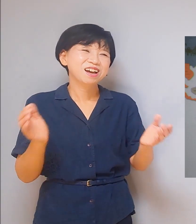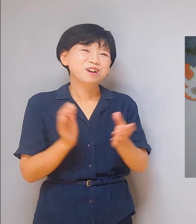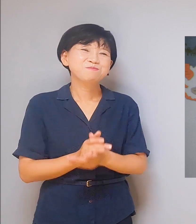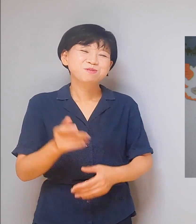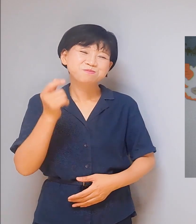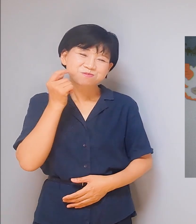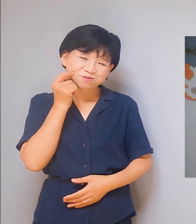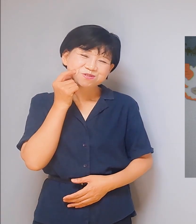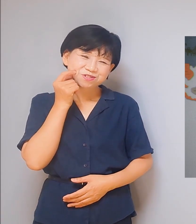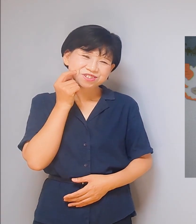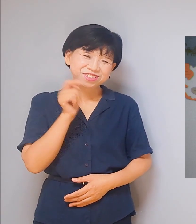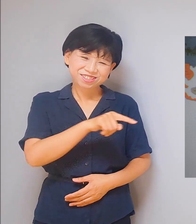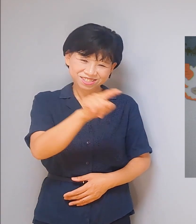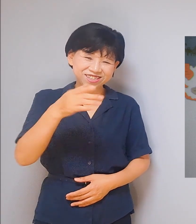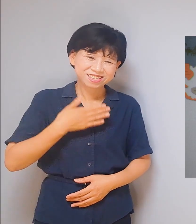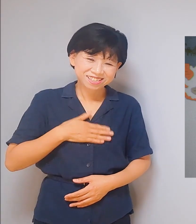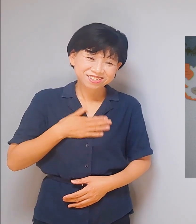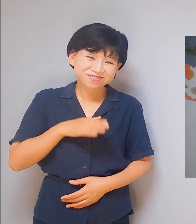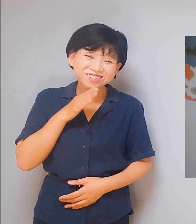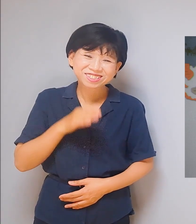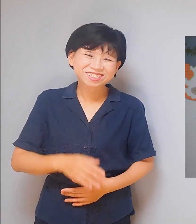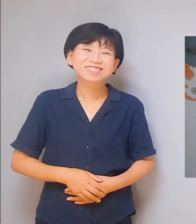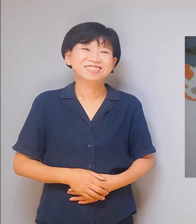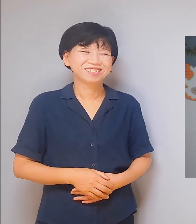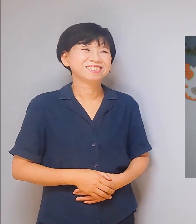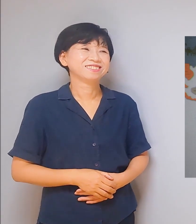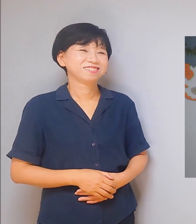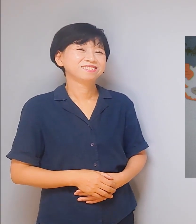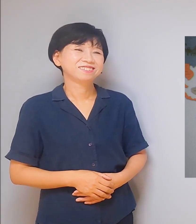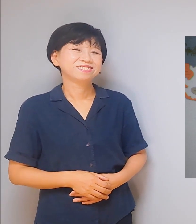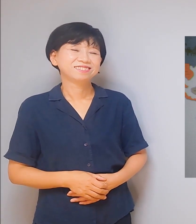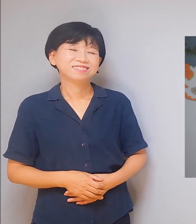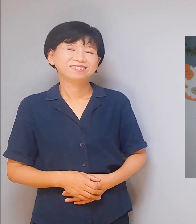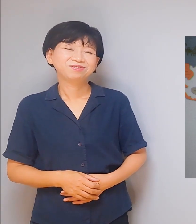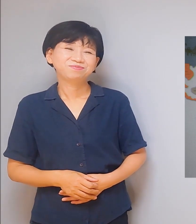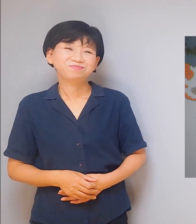하신 것처럼 사실 그렇지 않습니다.